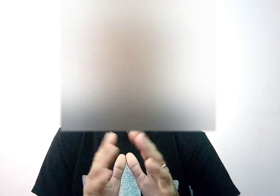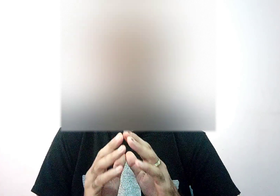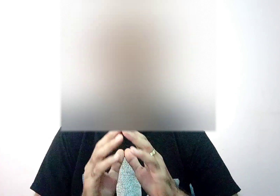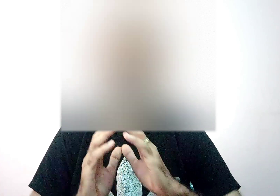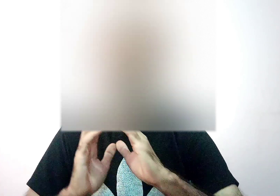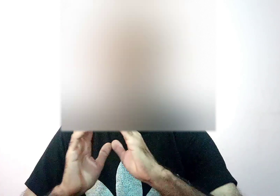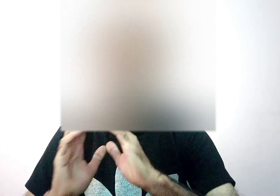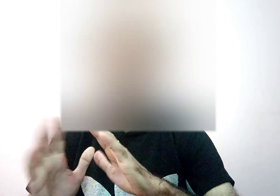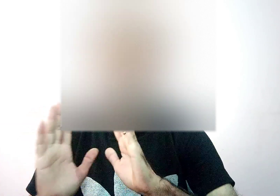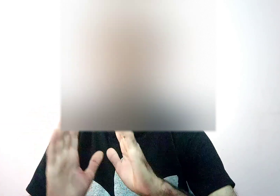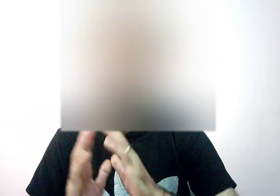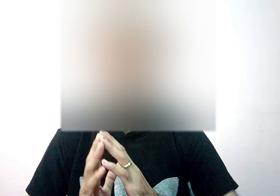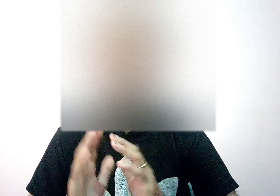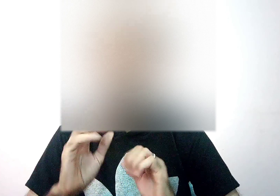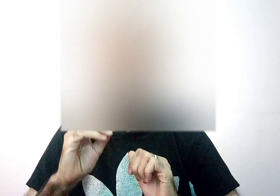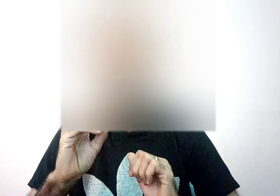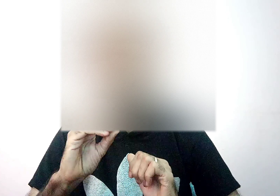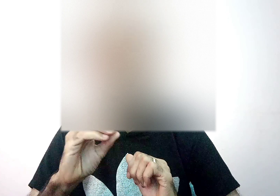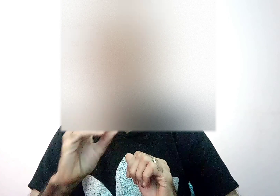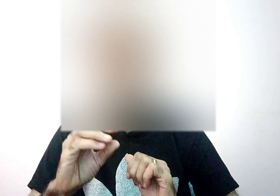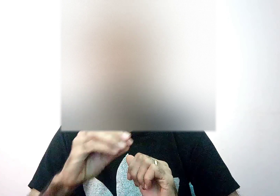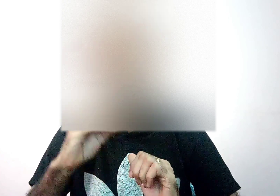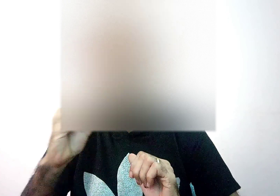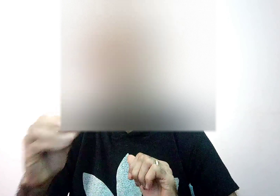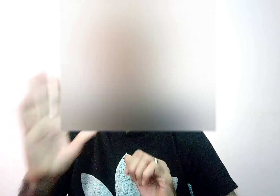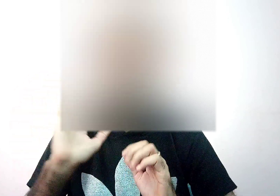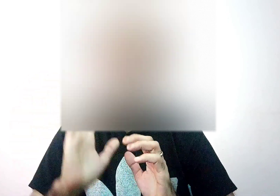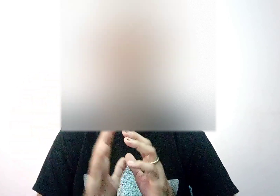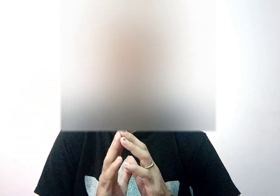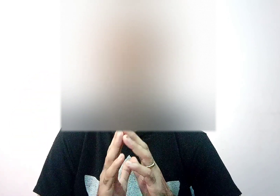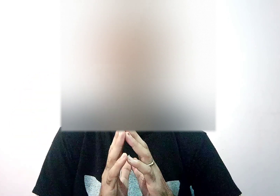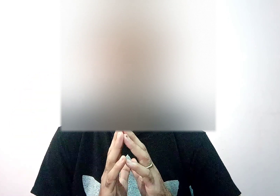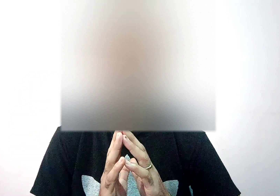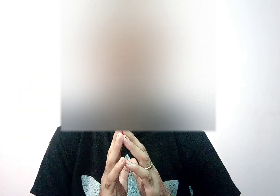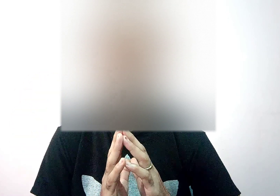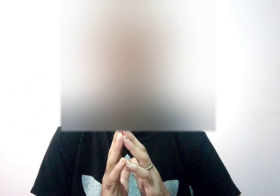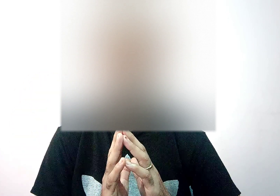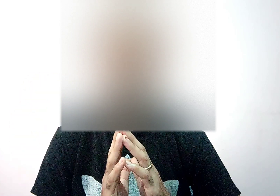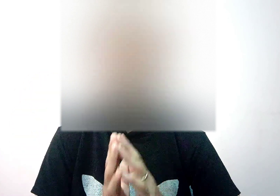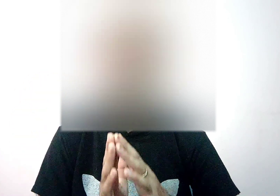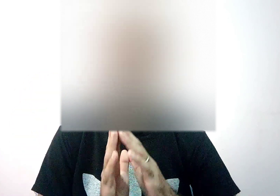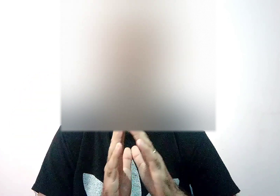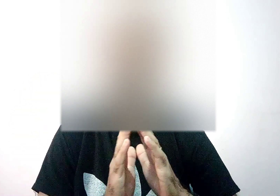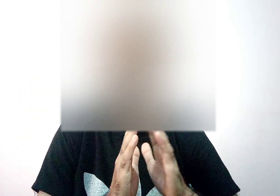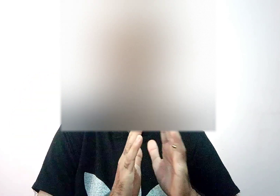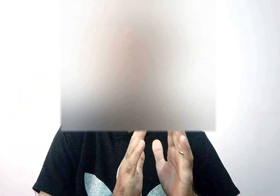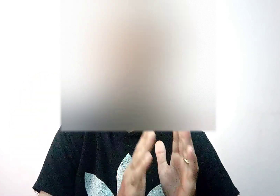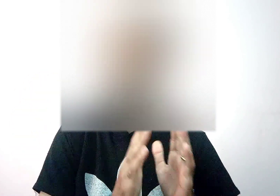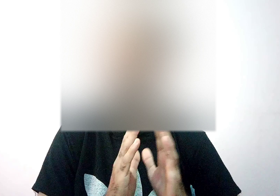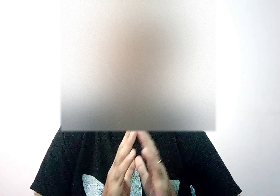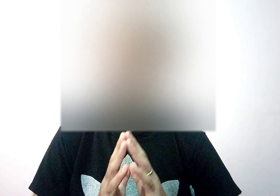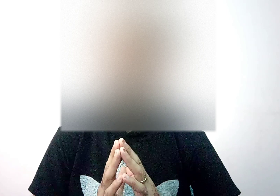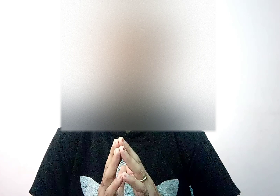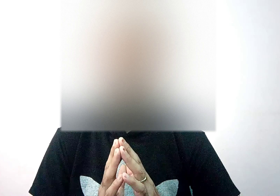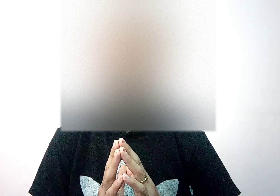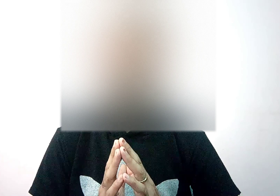دي اطاحة بيهم، اتخلص منهم من الاخر، يعني هو اتخلص منهم. هل ما كانوش راضيين على الوضع